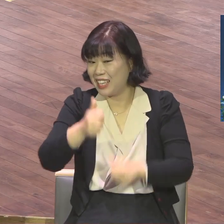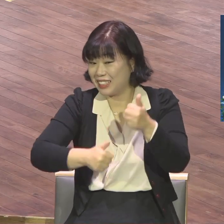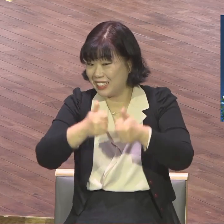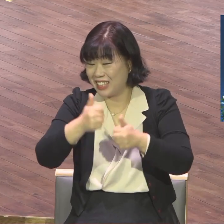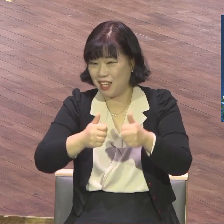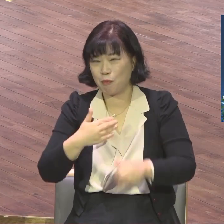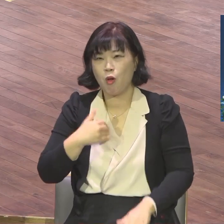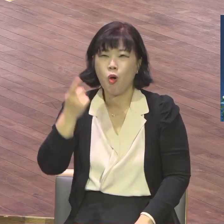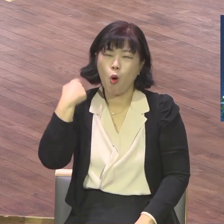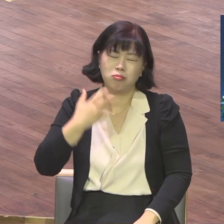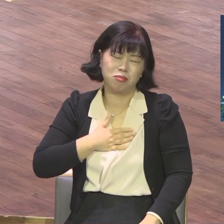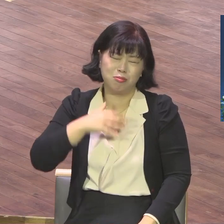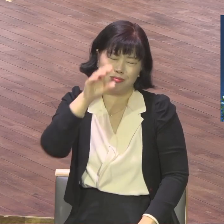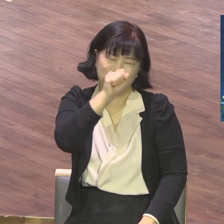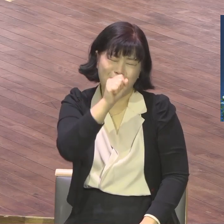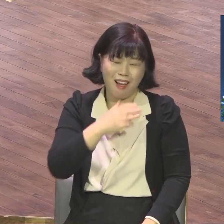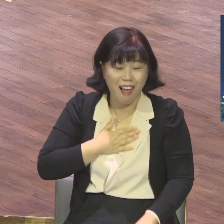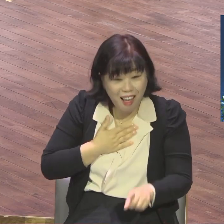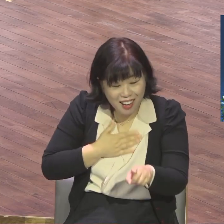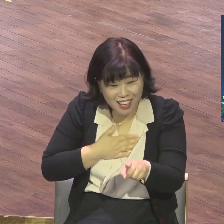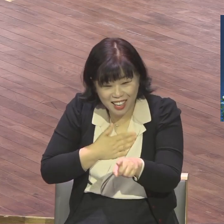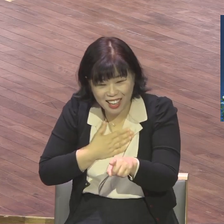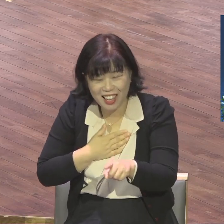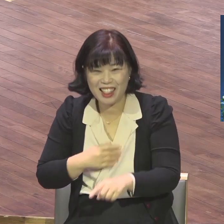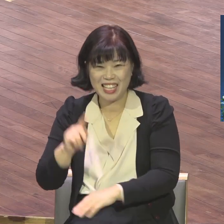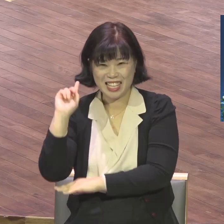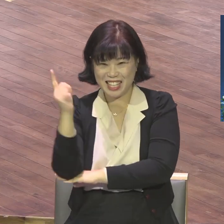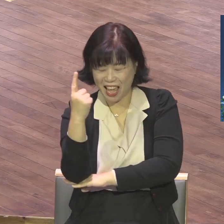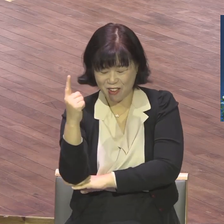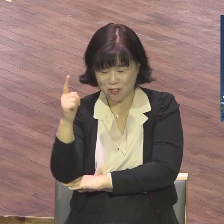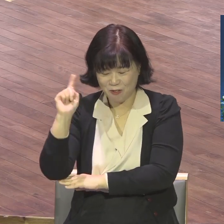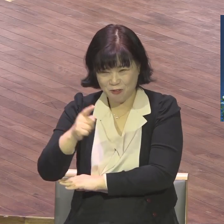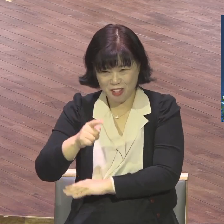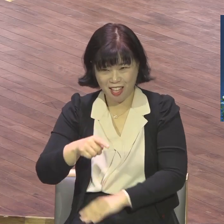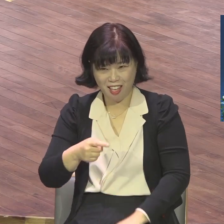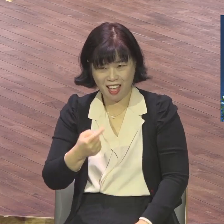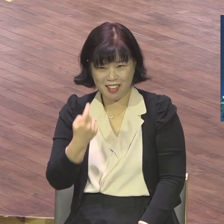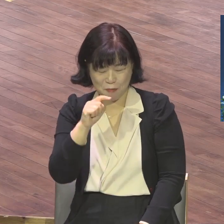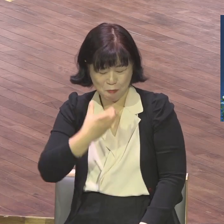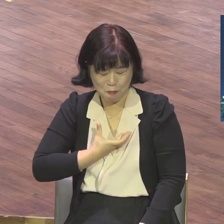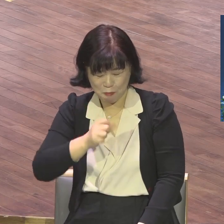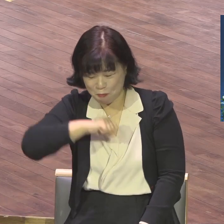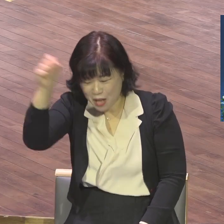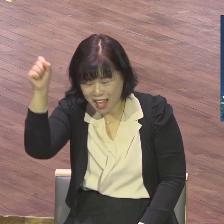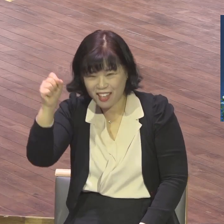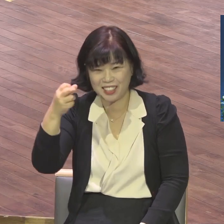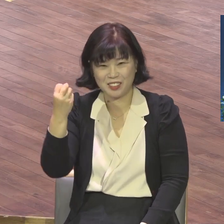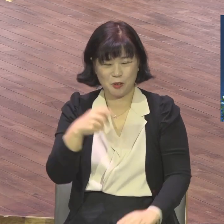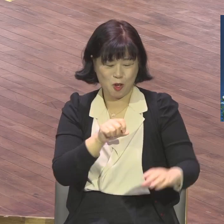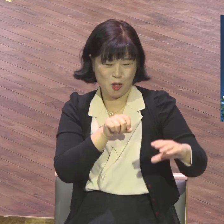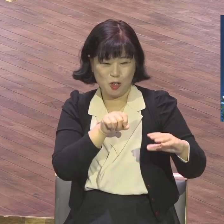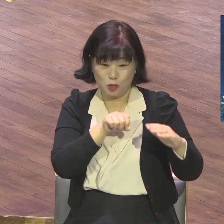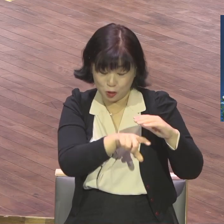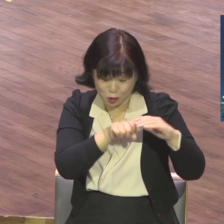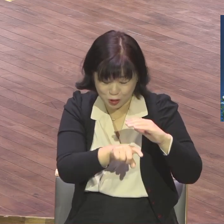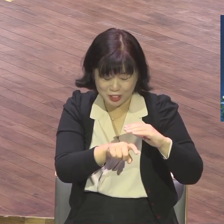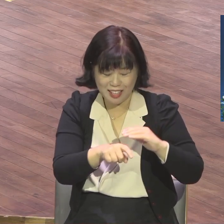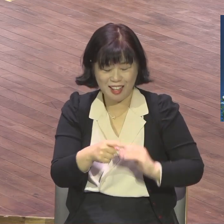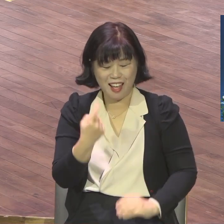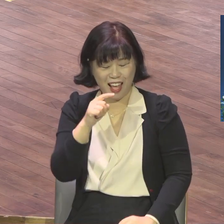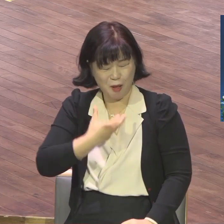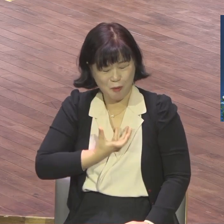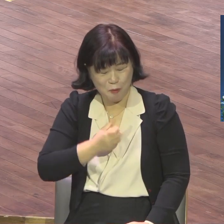기분 좋대. 야구, 축구, 금메달 다 먹었어.